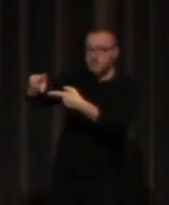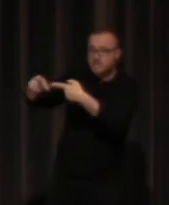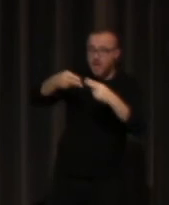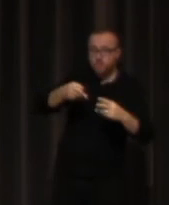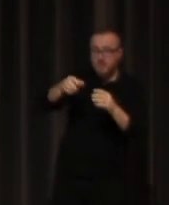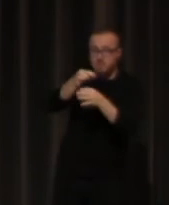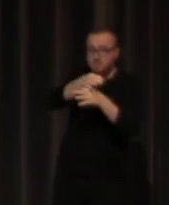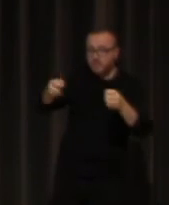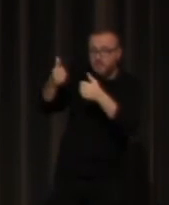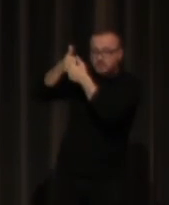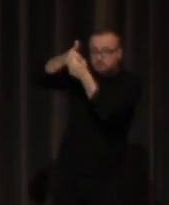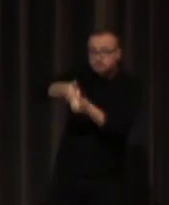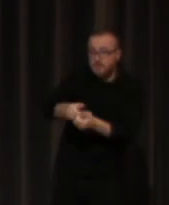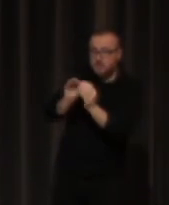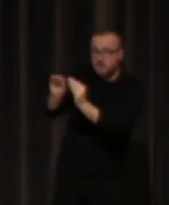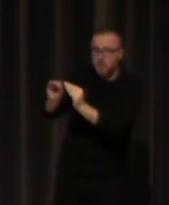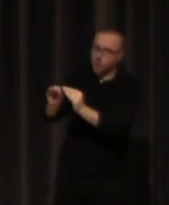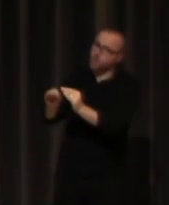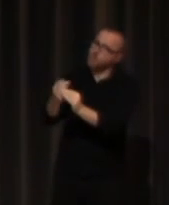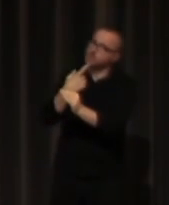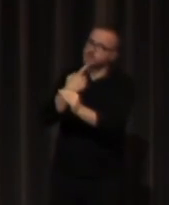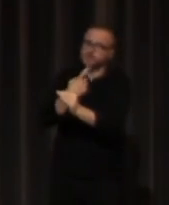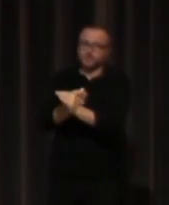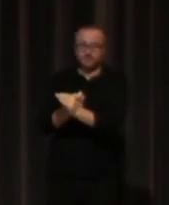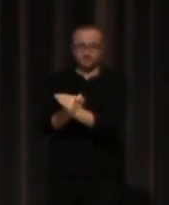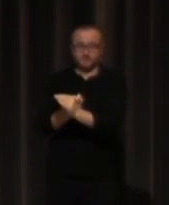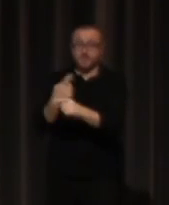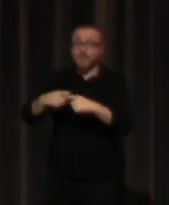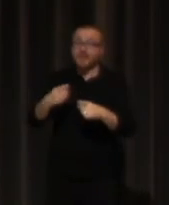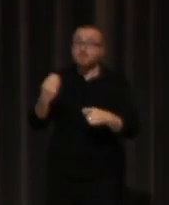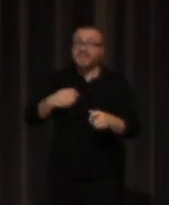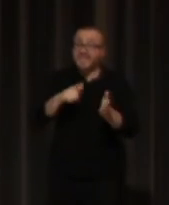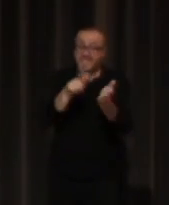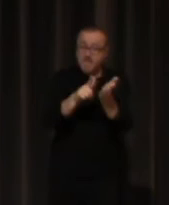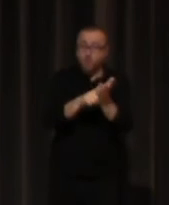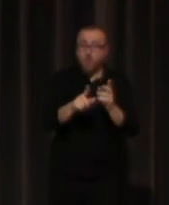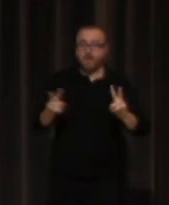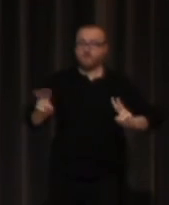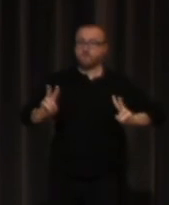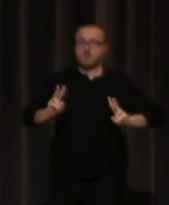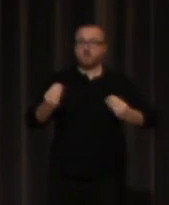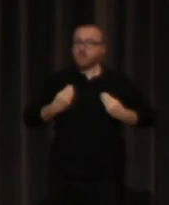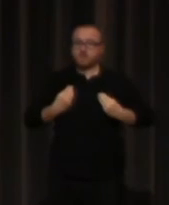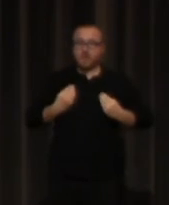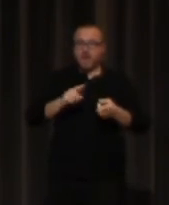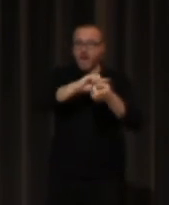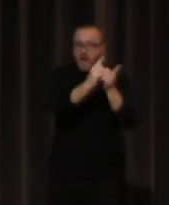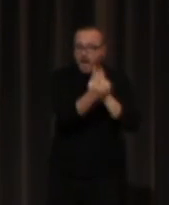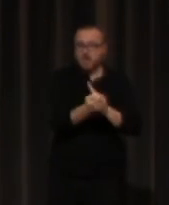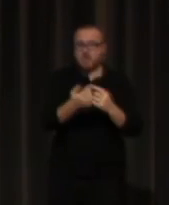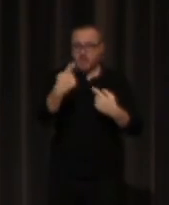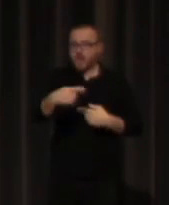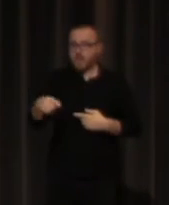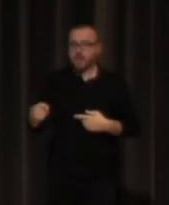No és allò que està escrit sobre el paper. Què significa traduir? El material amb el qual